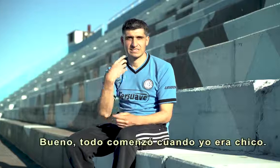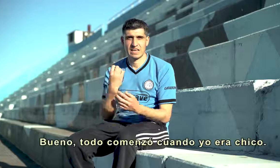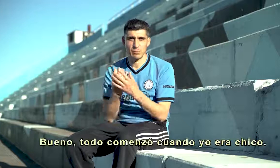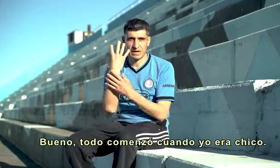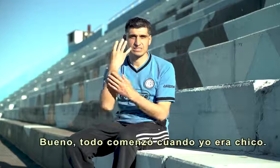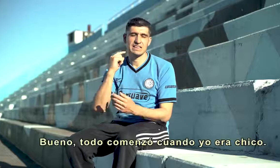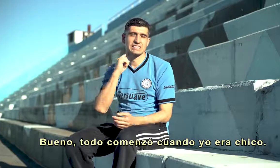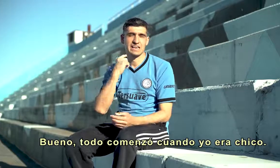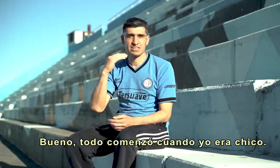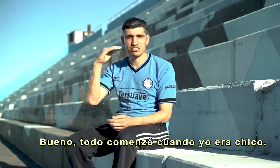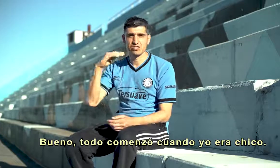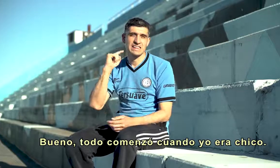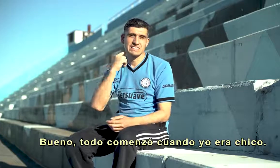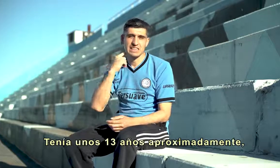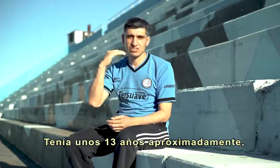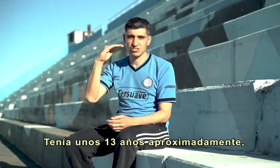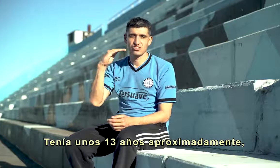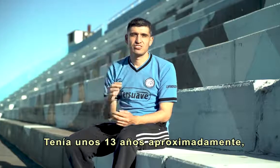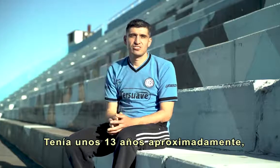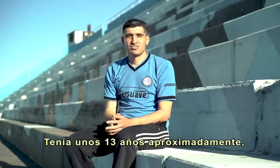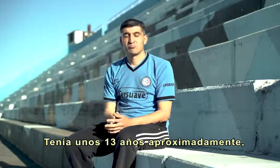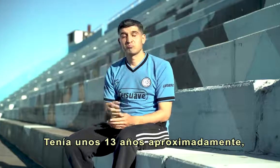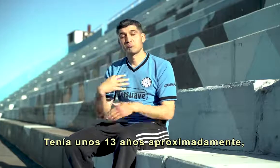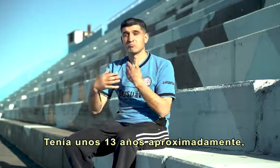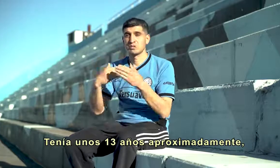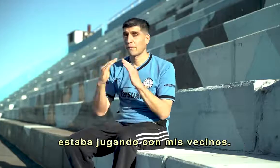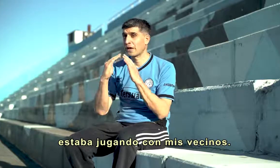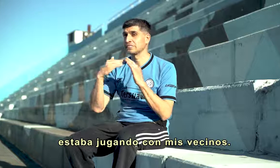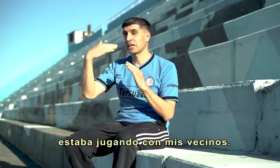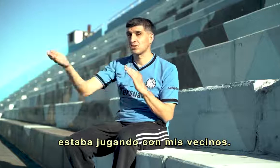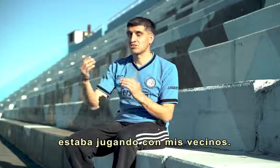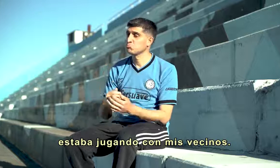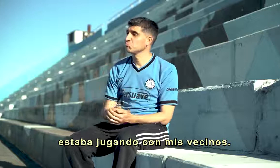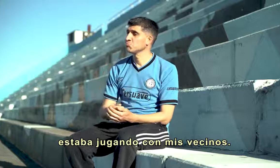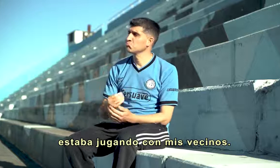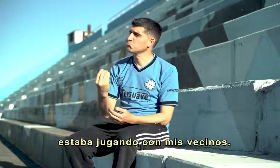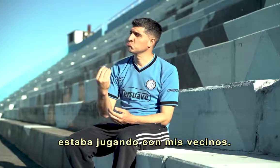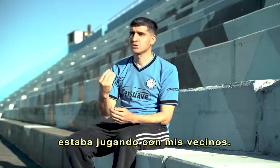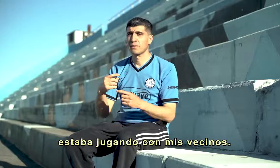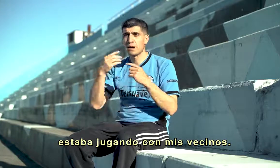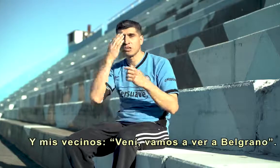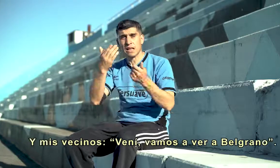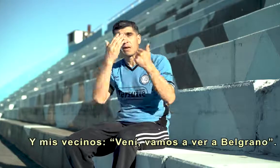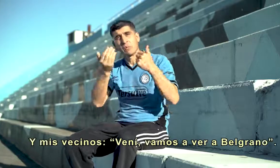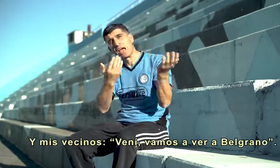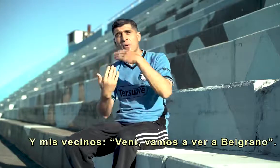Bueno, todo comenzó cuando yo era chico, tenía unos 13 años aproximadamente. Estaba jugando con mis vecinos y mi vecino: vení, vamos a ver el Belgrano.